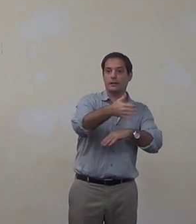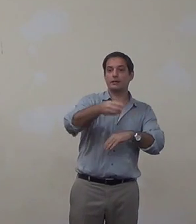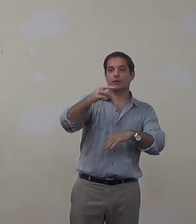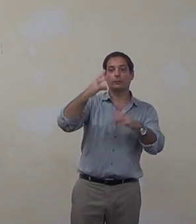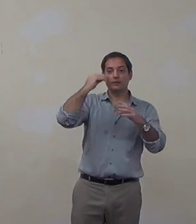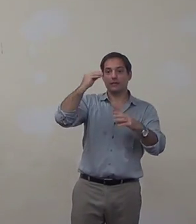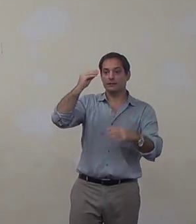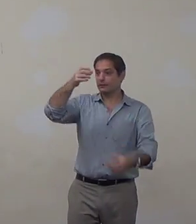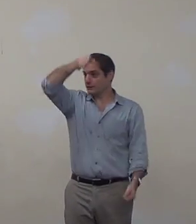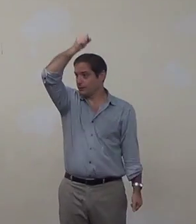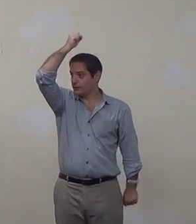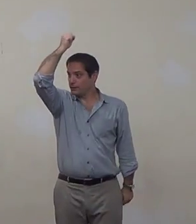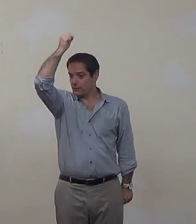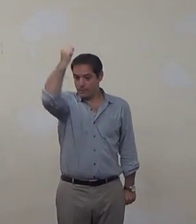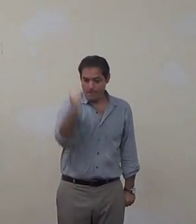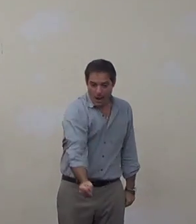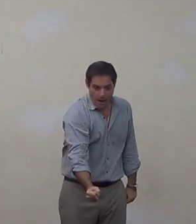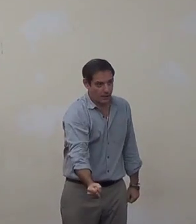¿qué hizo Moisés?